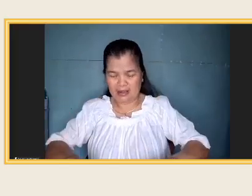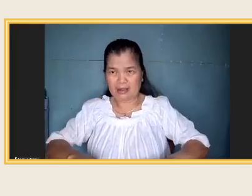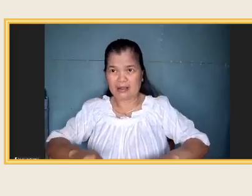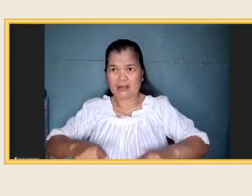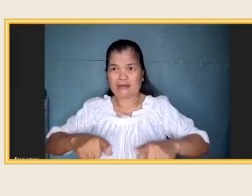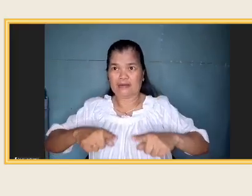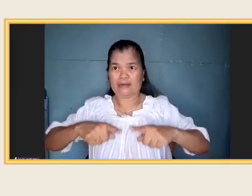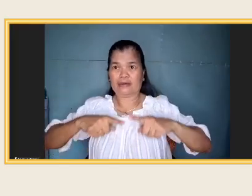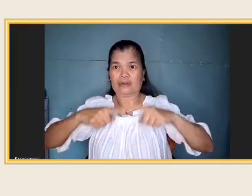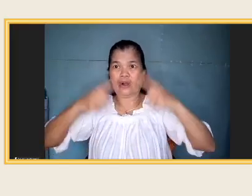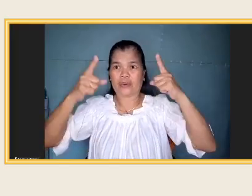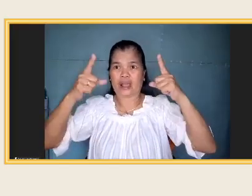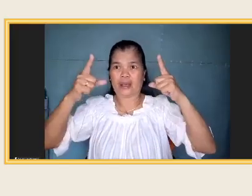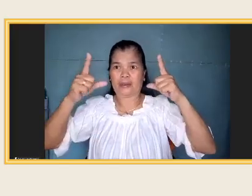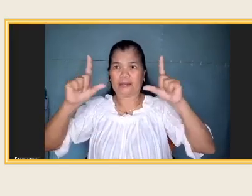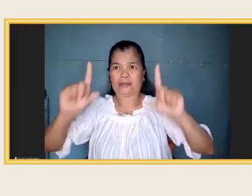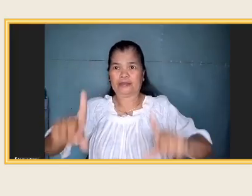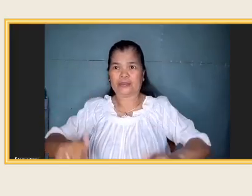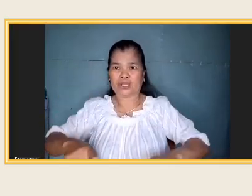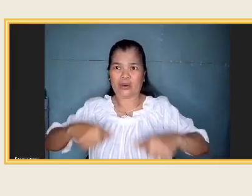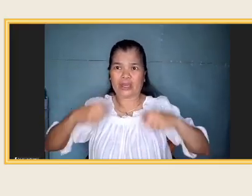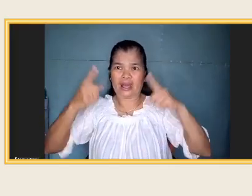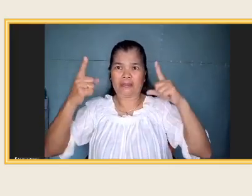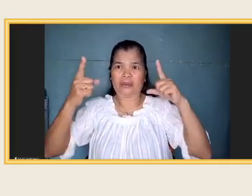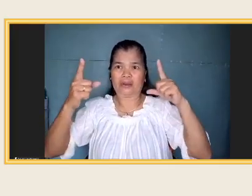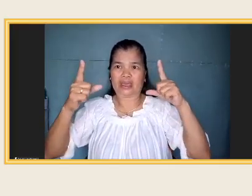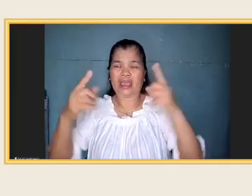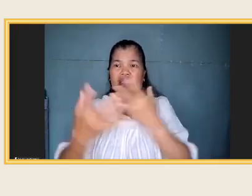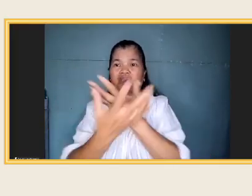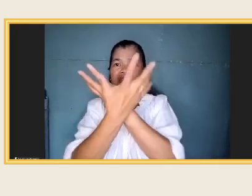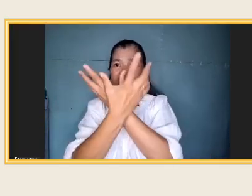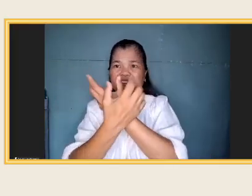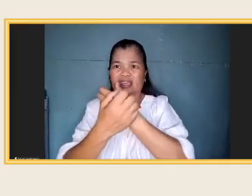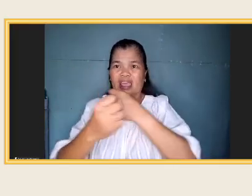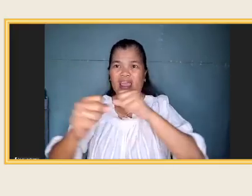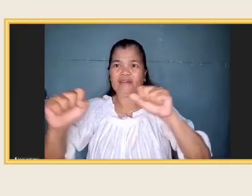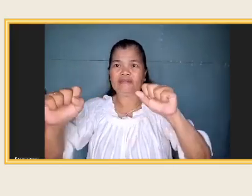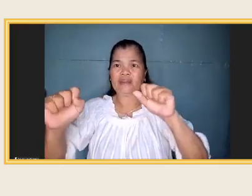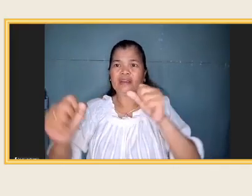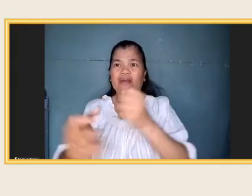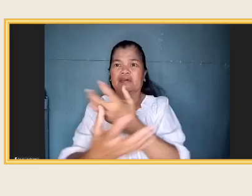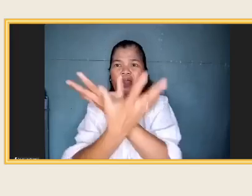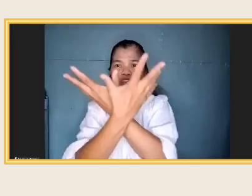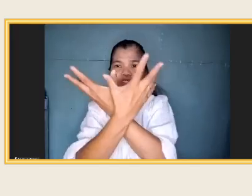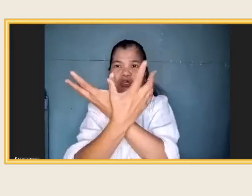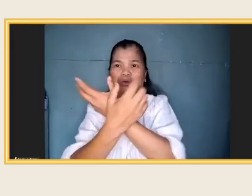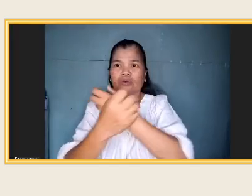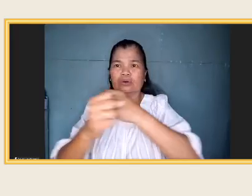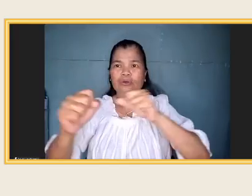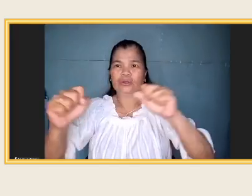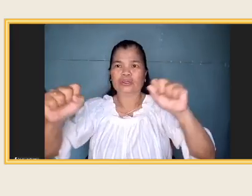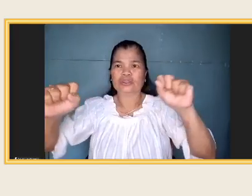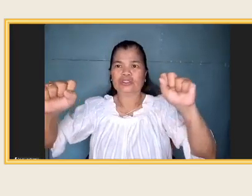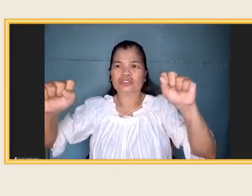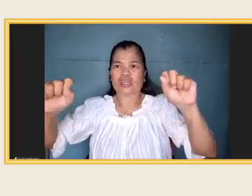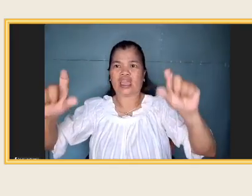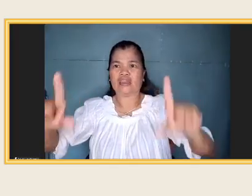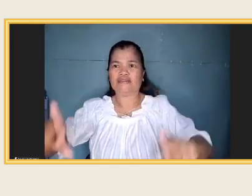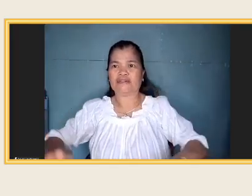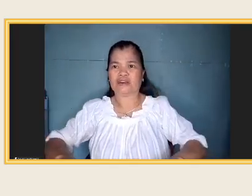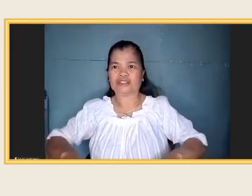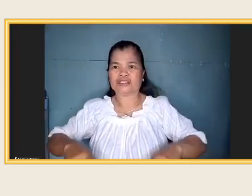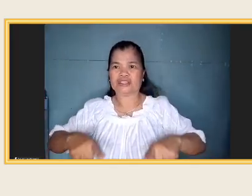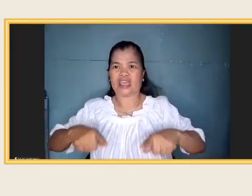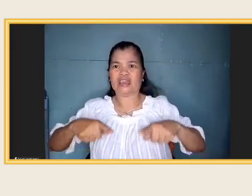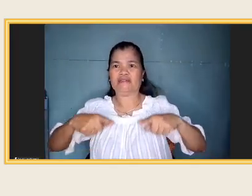hand, going up. Okay? Save, rescue,